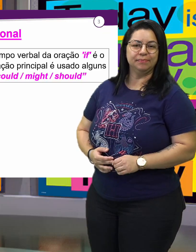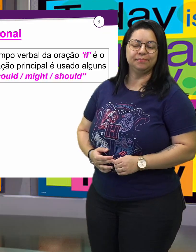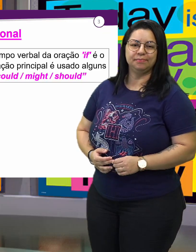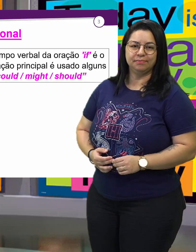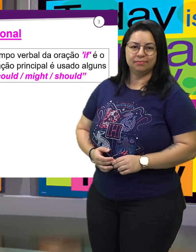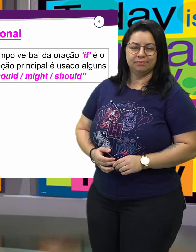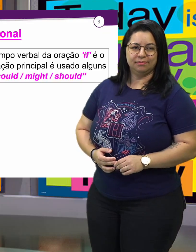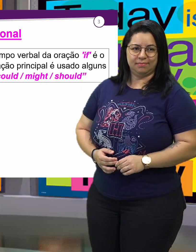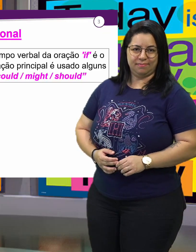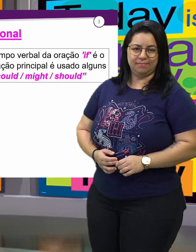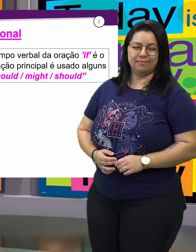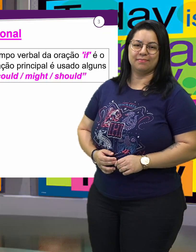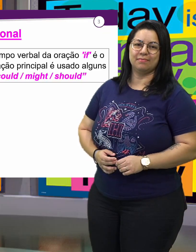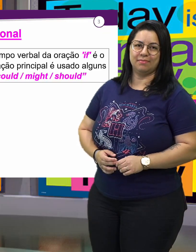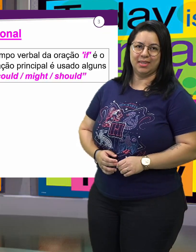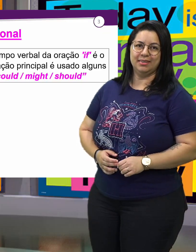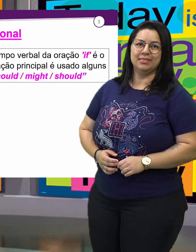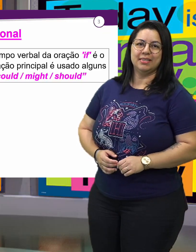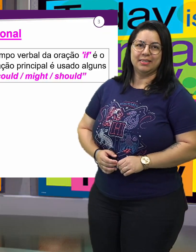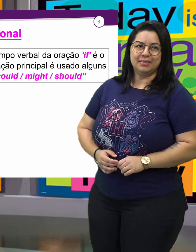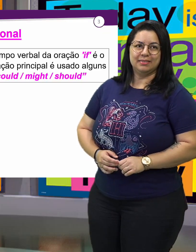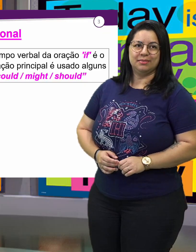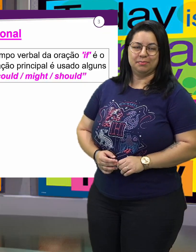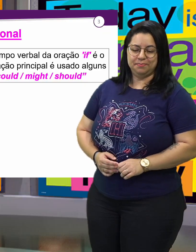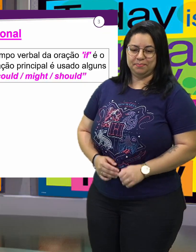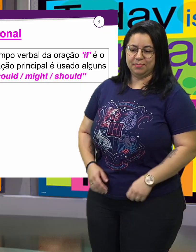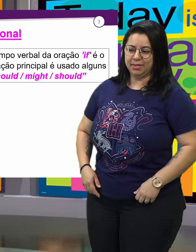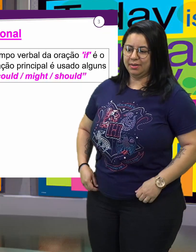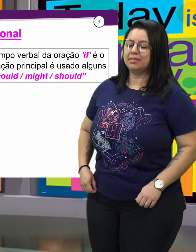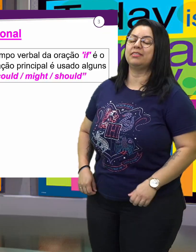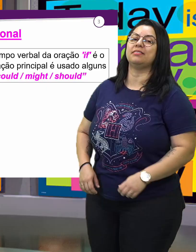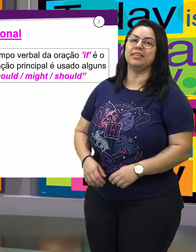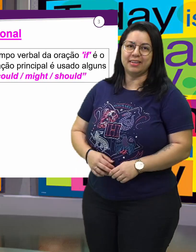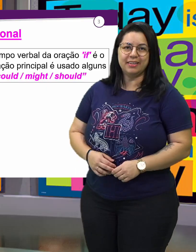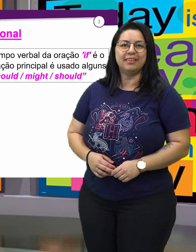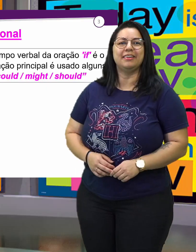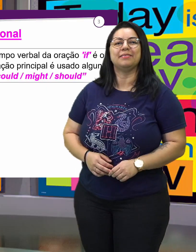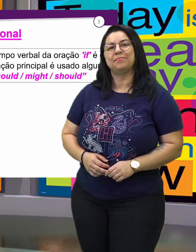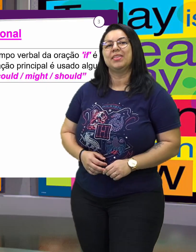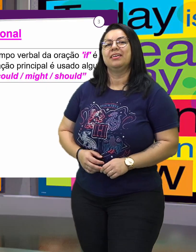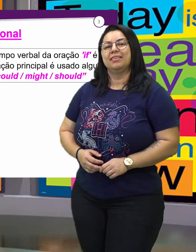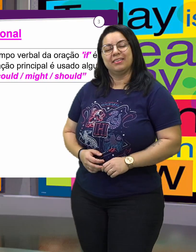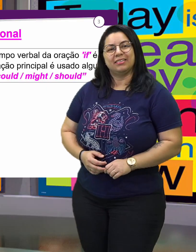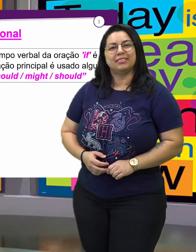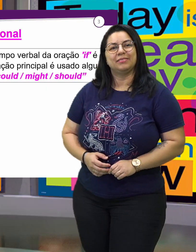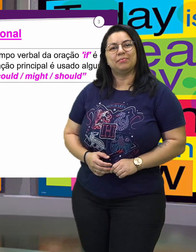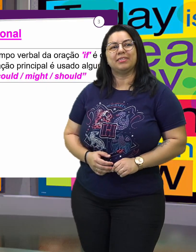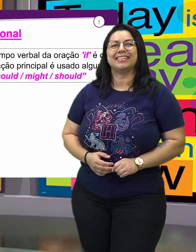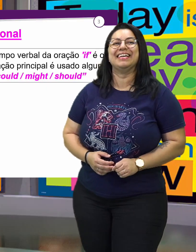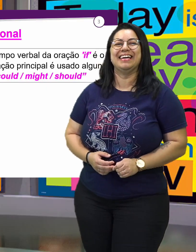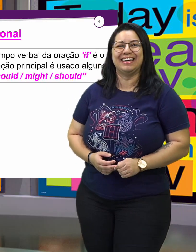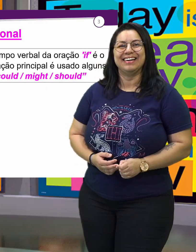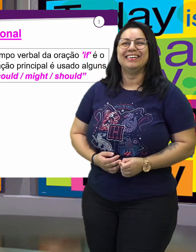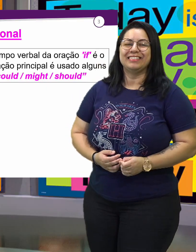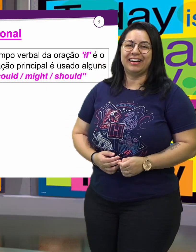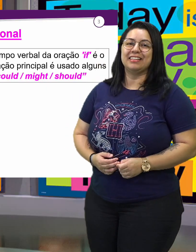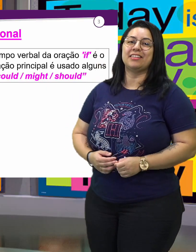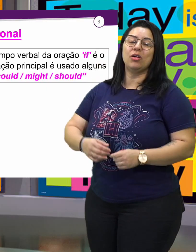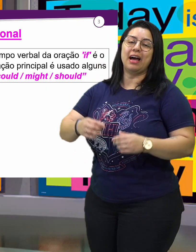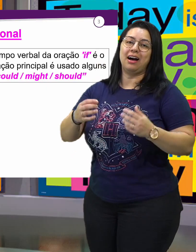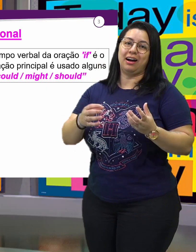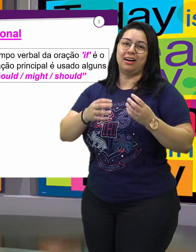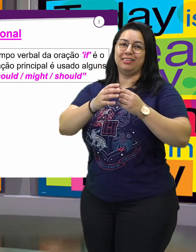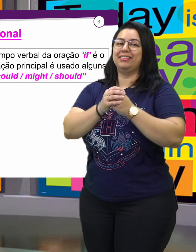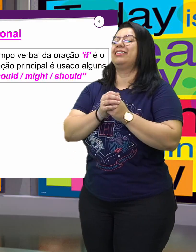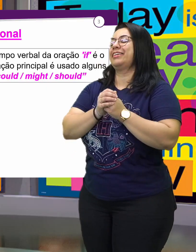a falta desse if aí, ele também pode vir na questão literária, né, teacher? Você comentou isso. Pra mim, inclusive. Eu não sabia